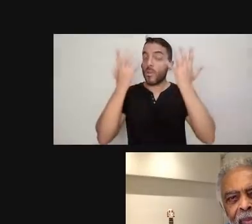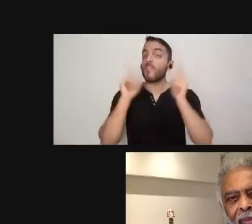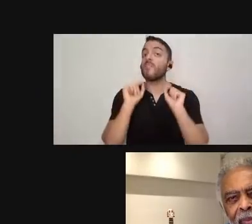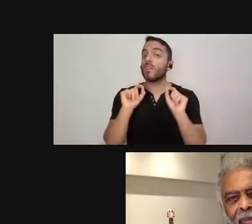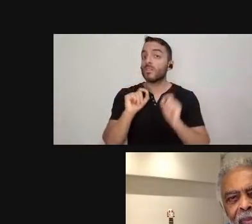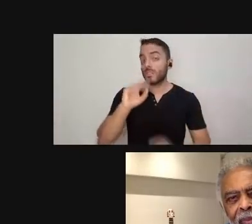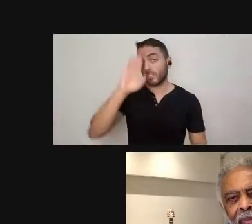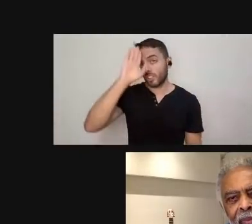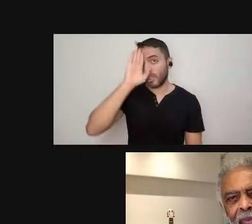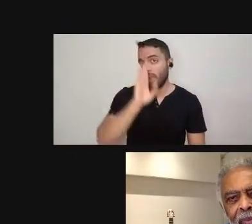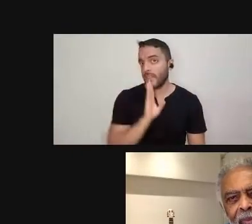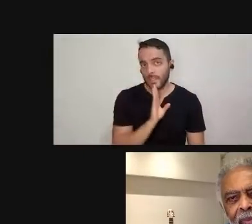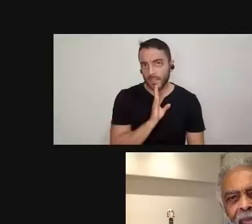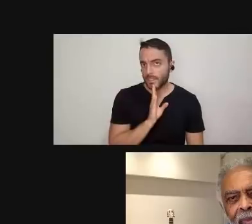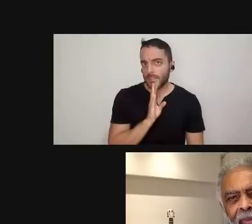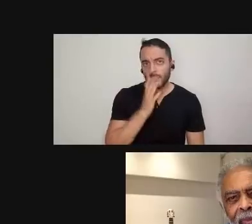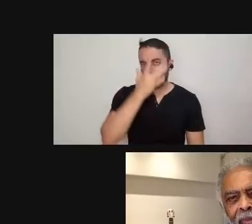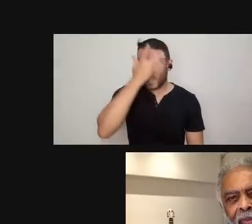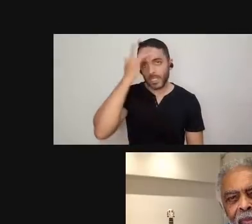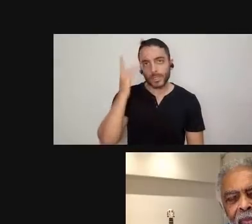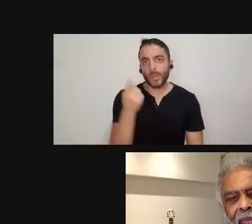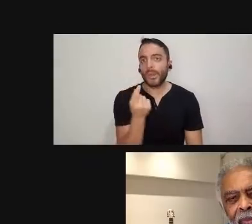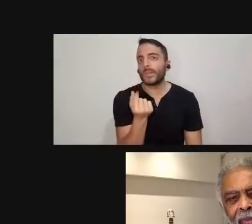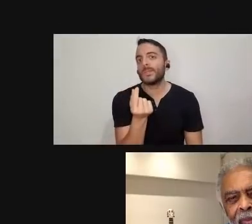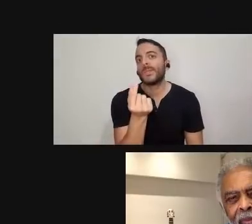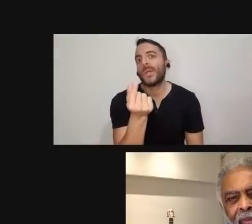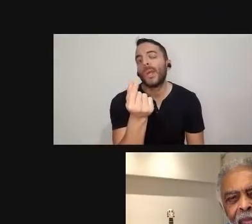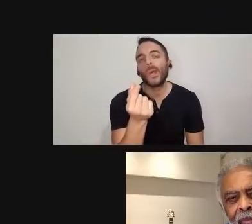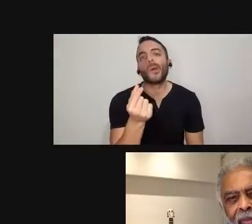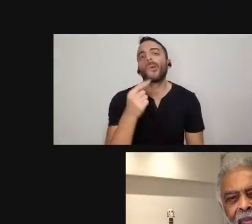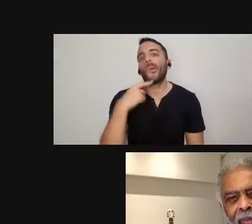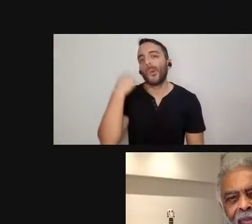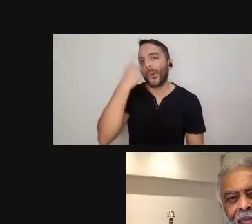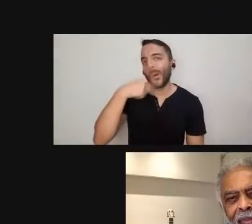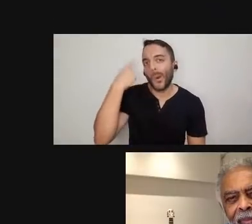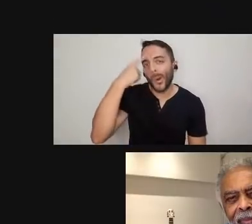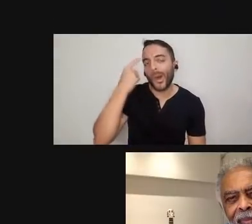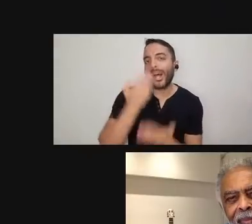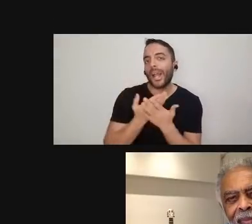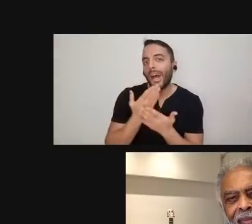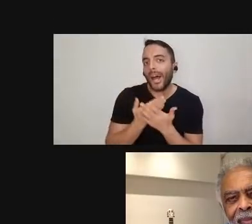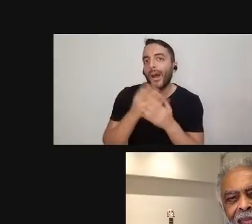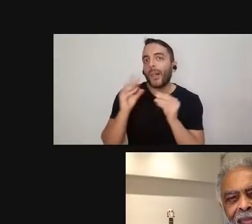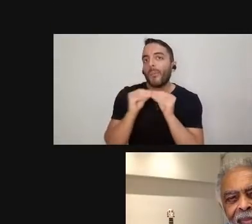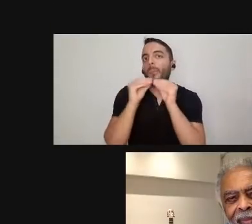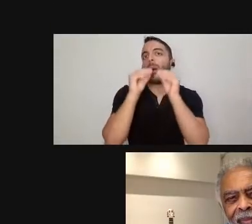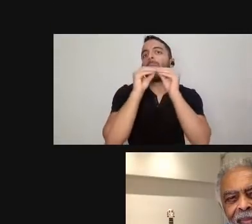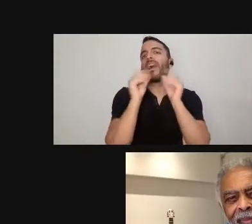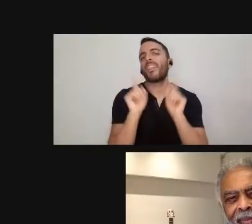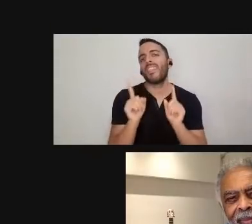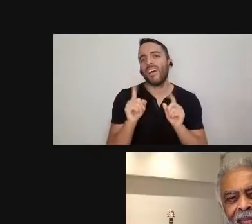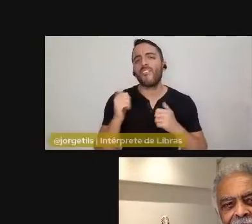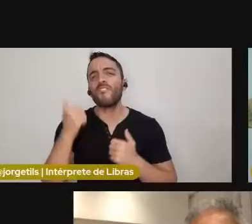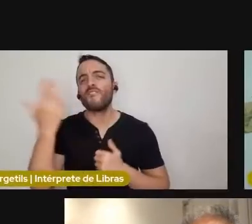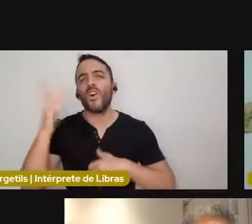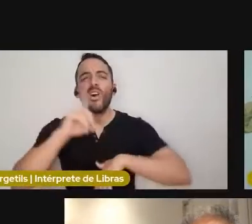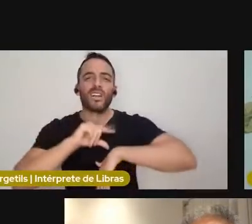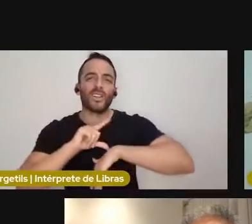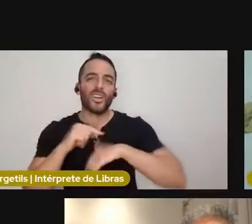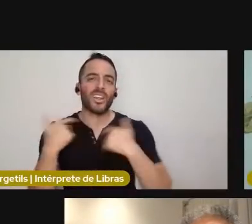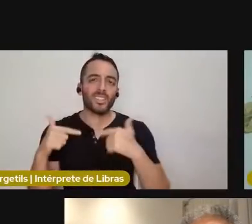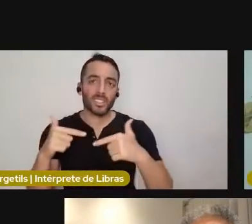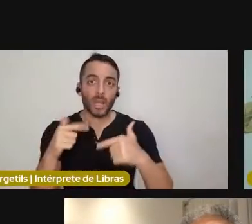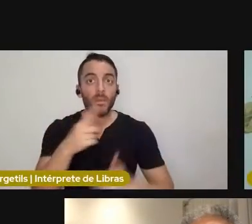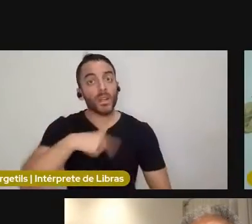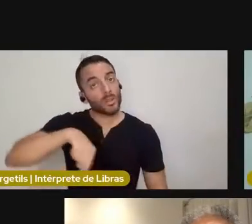gratuito, ninguém está recebendo aqui nem cachê, nem hora-aula, nem nada, estamos fora do nosso horário de trabalho, nós e as pessoas que